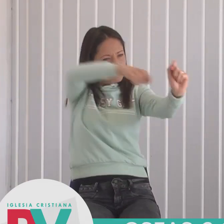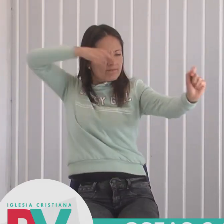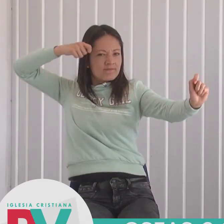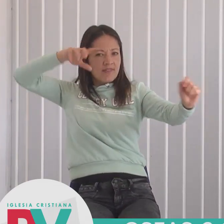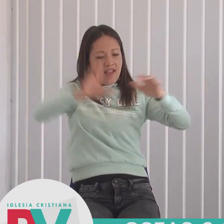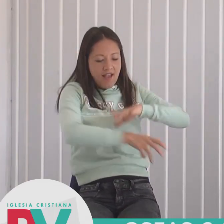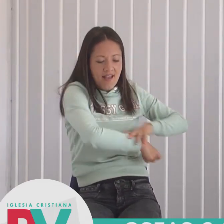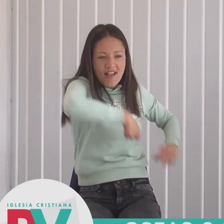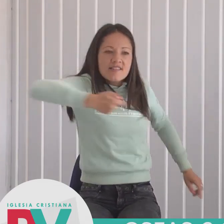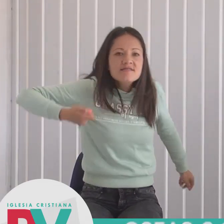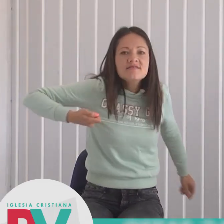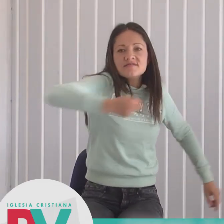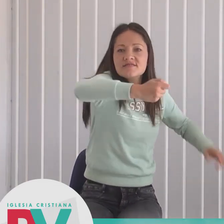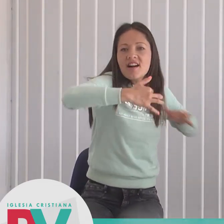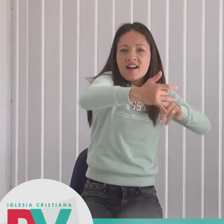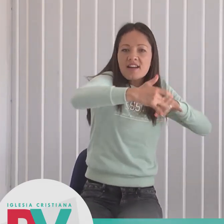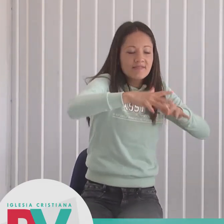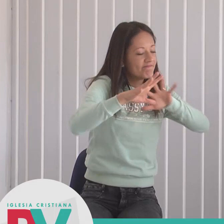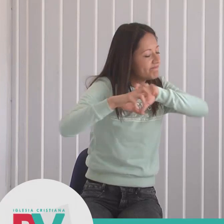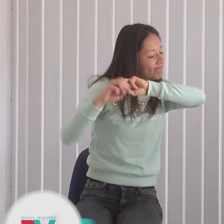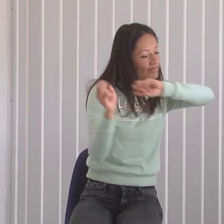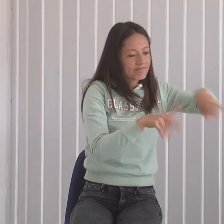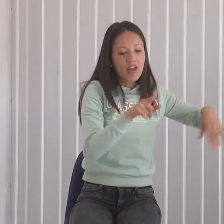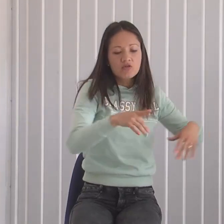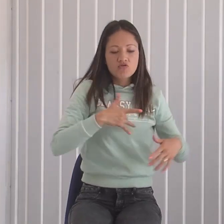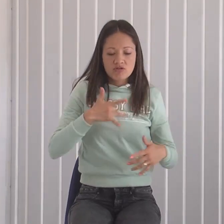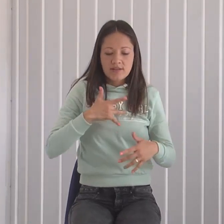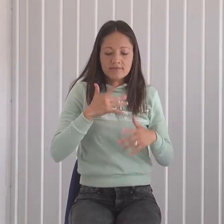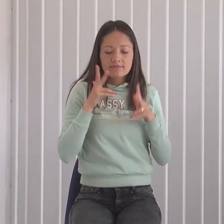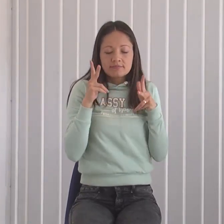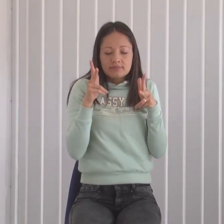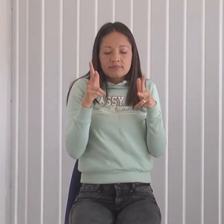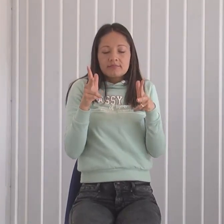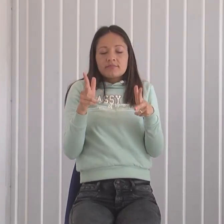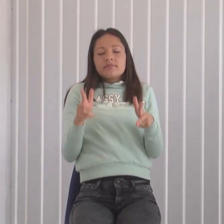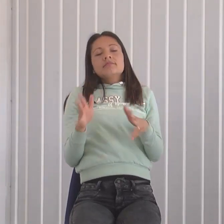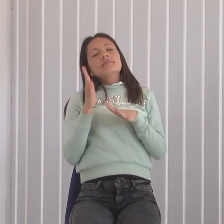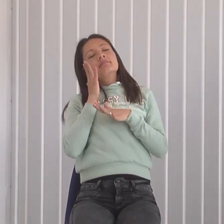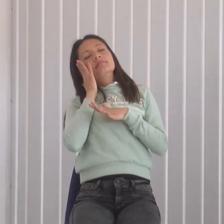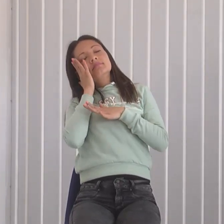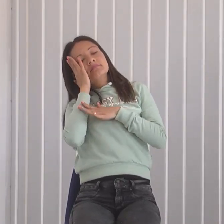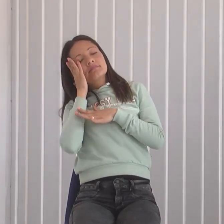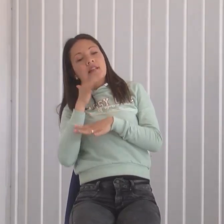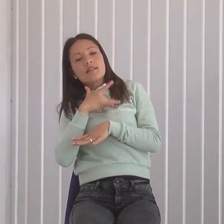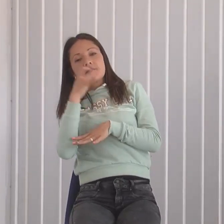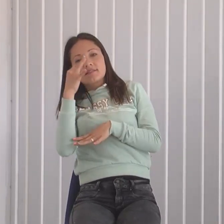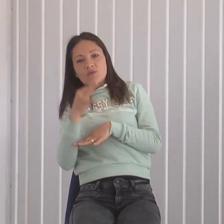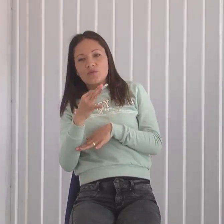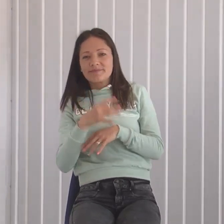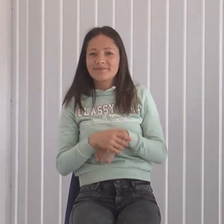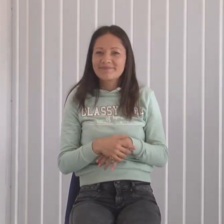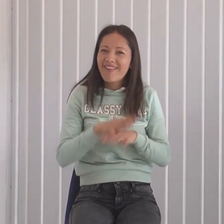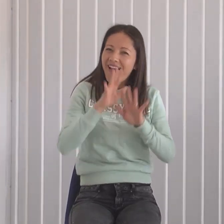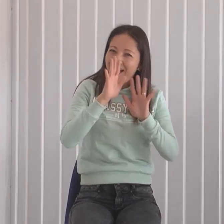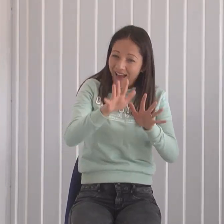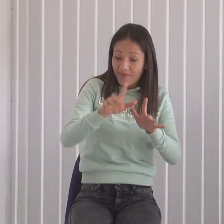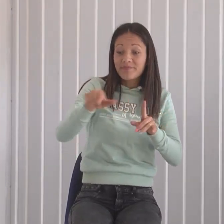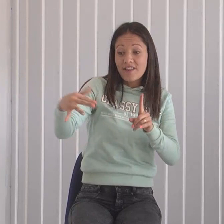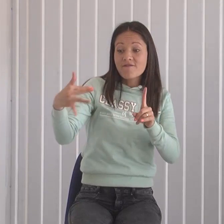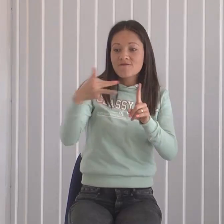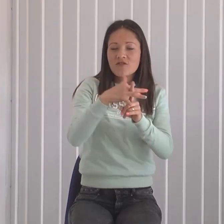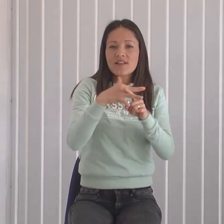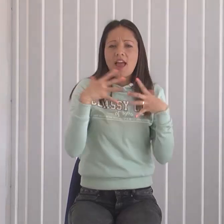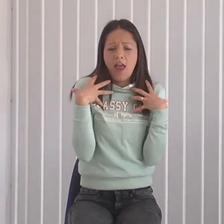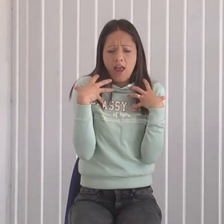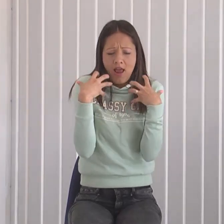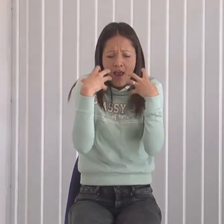espada y guerra, y te haré dormir segura. En resumidas cuentas, ¿qué es lo que está diciendo Dios? Que parte de la aflicción que va a venir al pueblo, ¿cuál